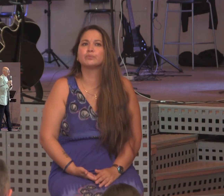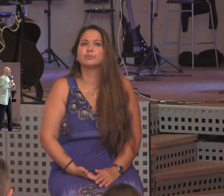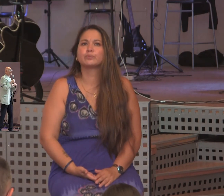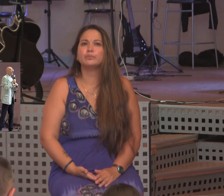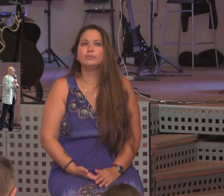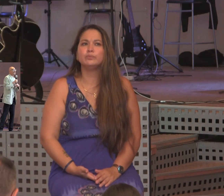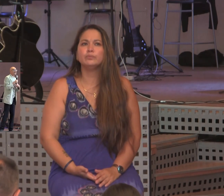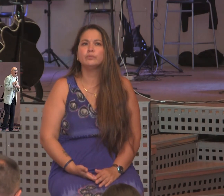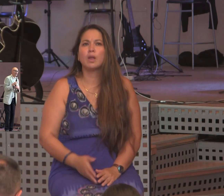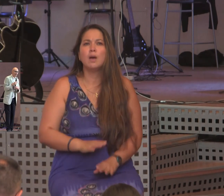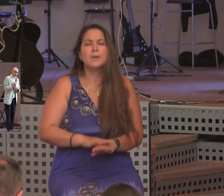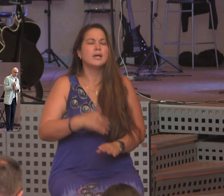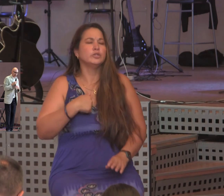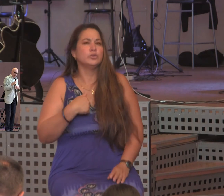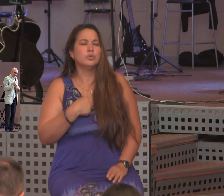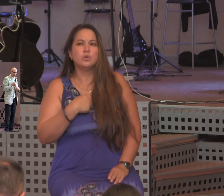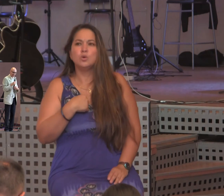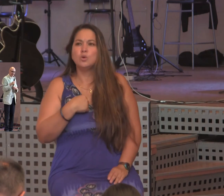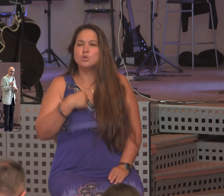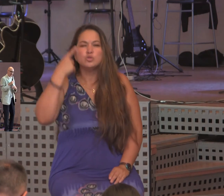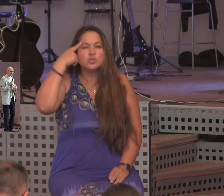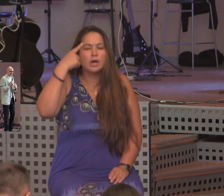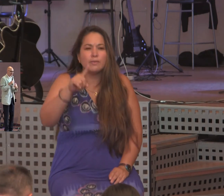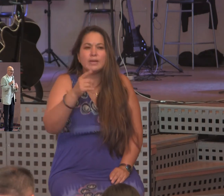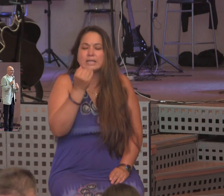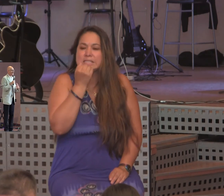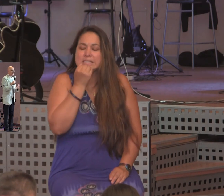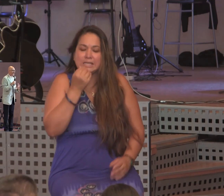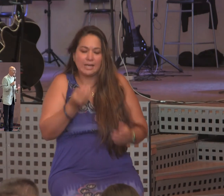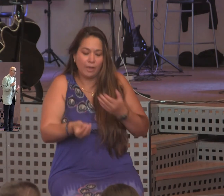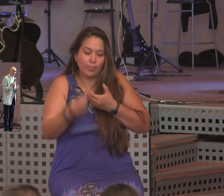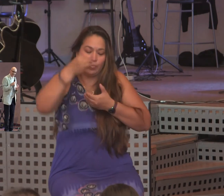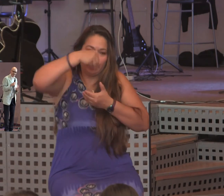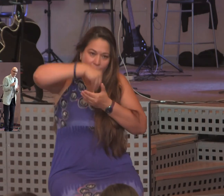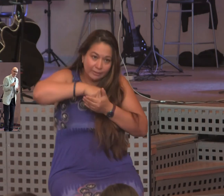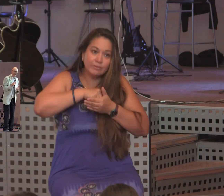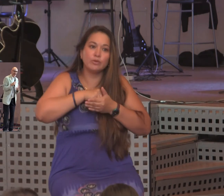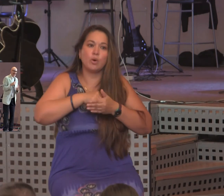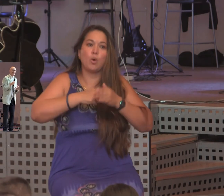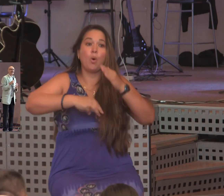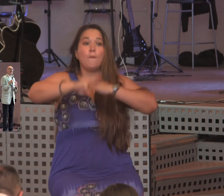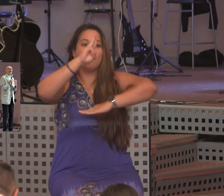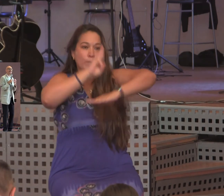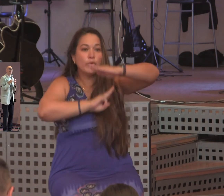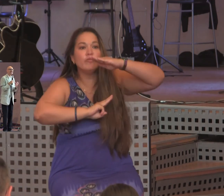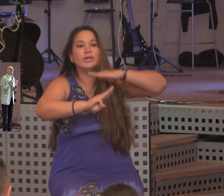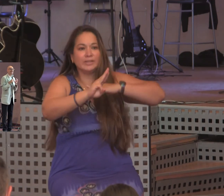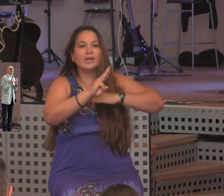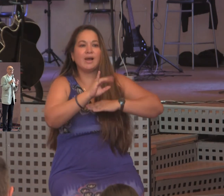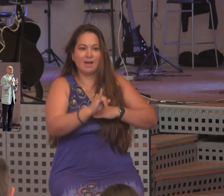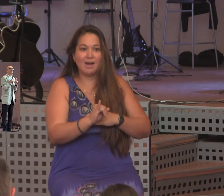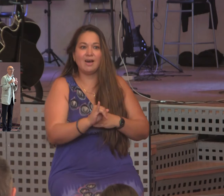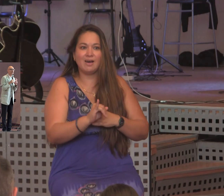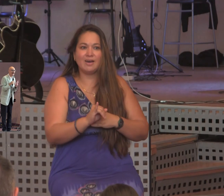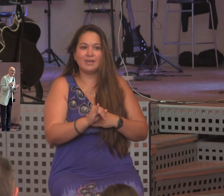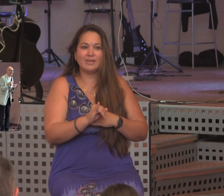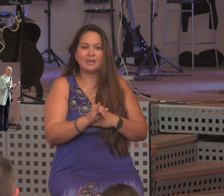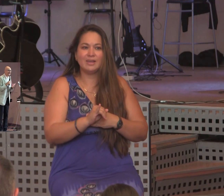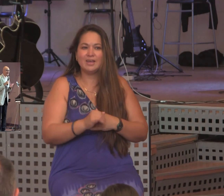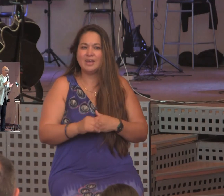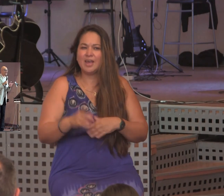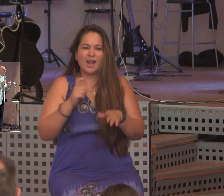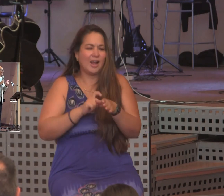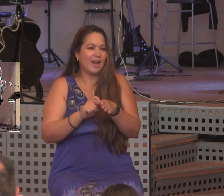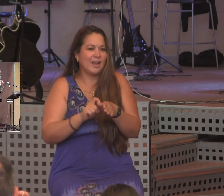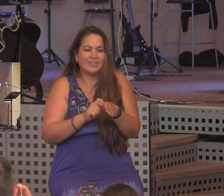si yo tengo activado dentro de mí ese airbag, la característica más